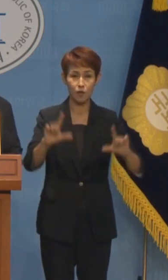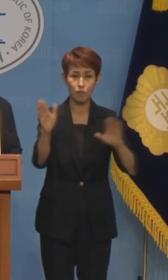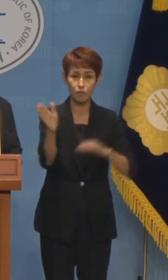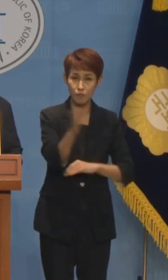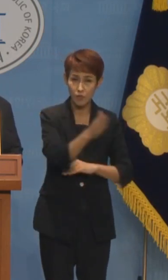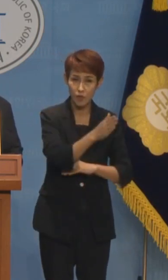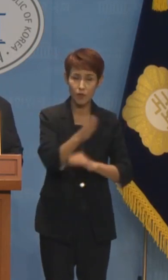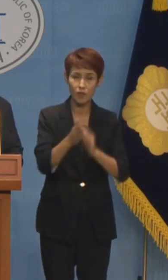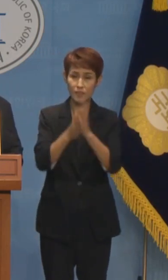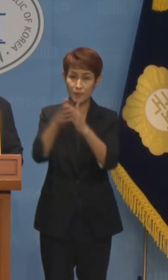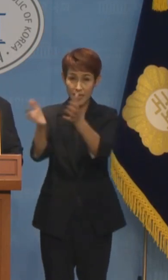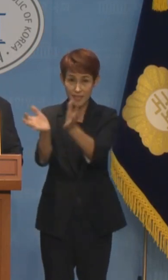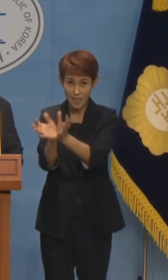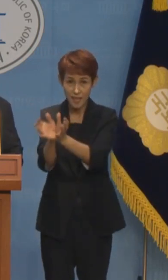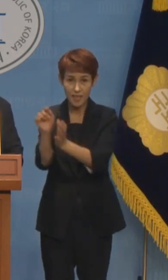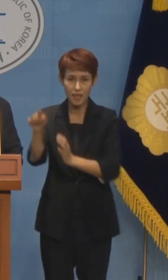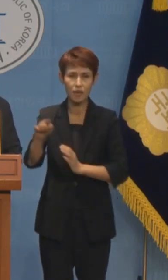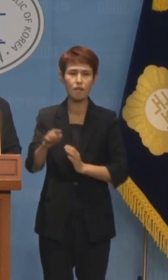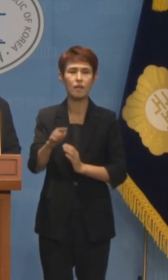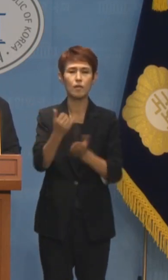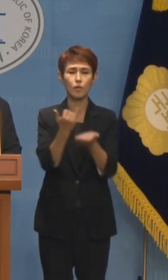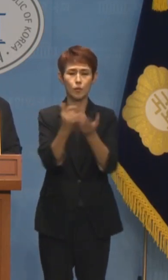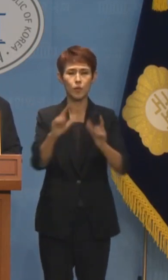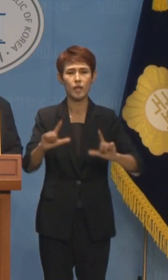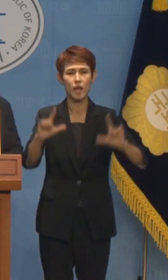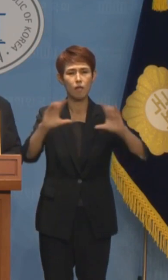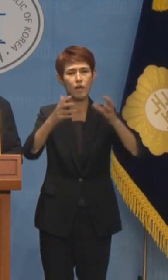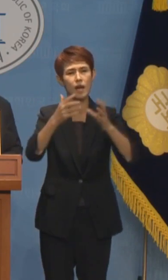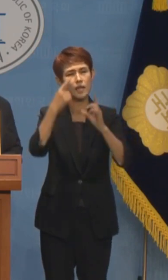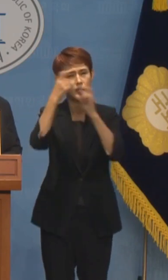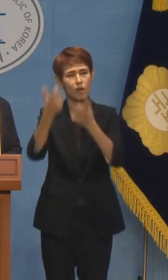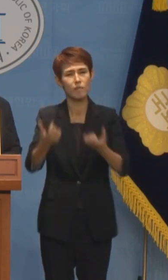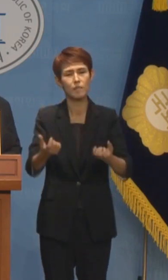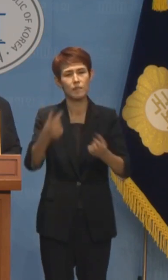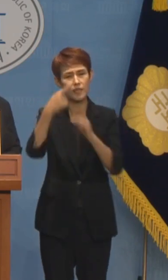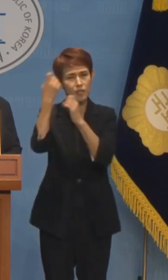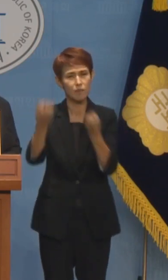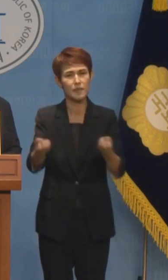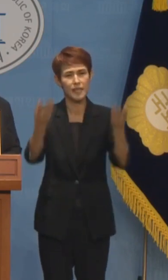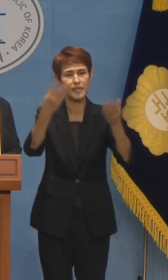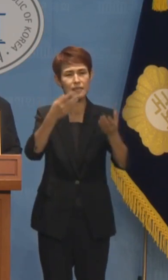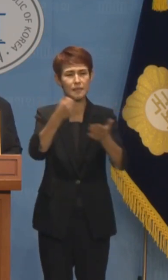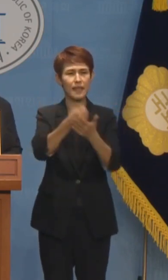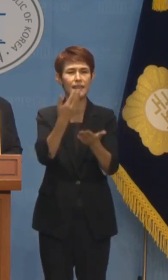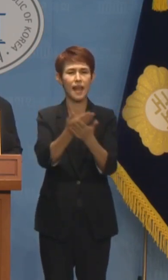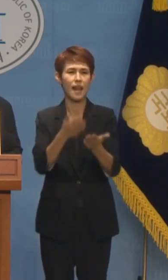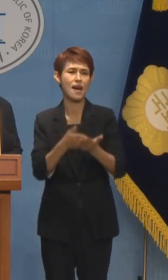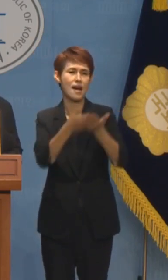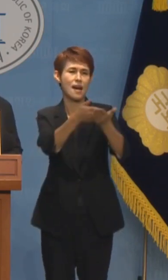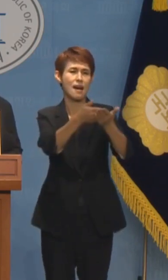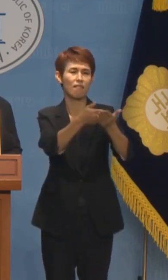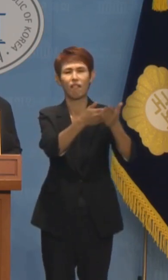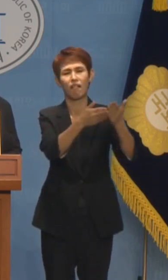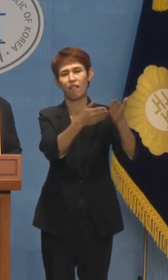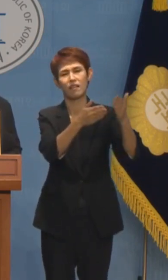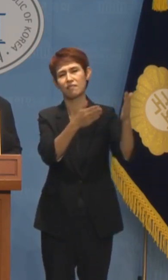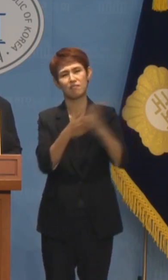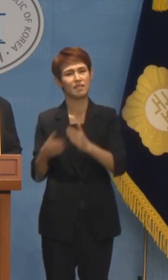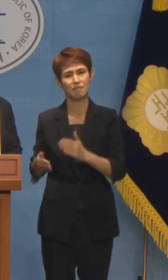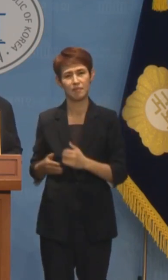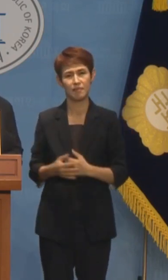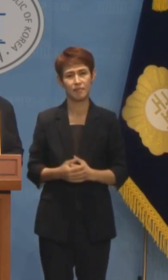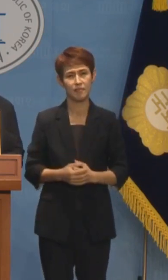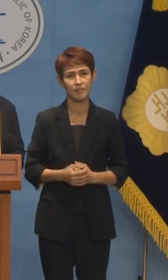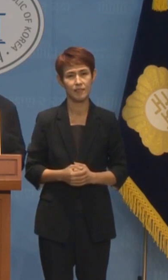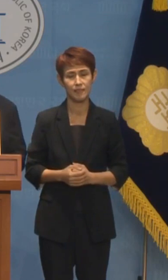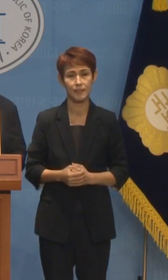독도의 나를 국가 개념으로 지정하기서 많은 노력을 했습니다만 어 실패했습니다 국회의 벽을 넘지